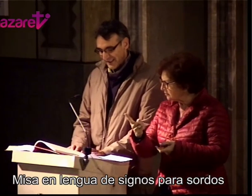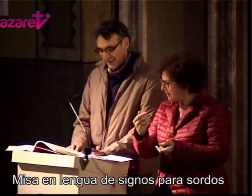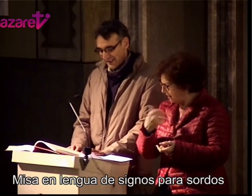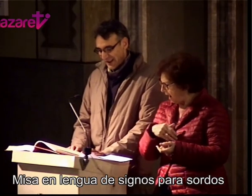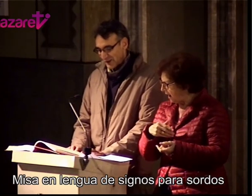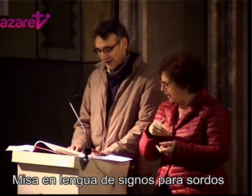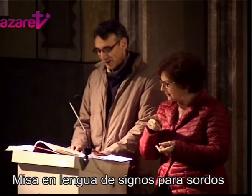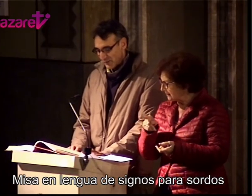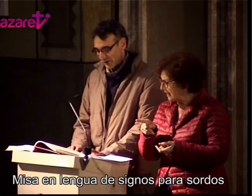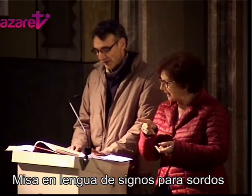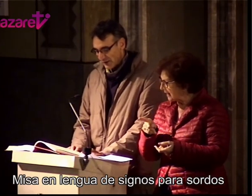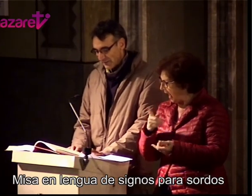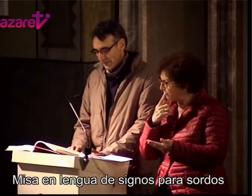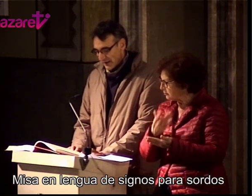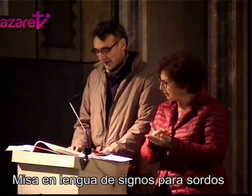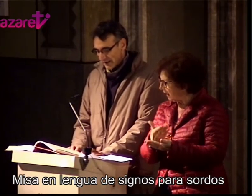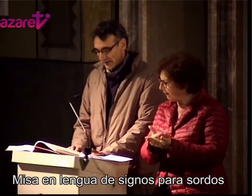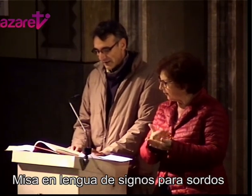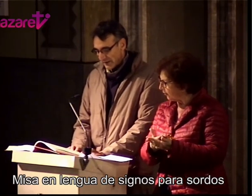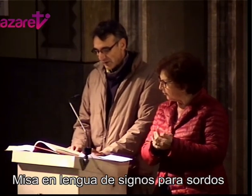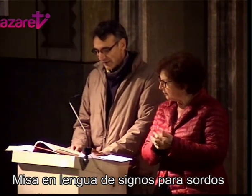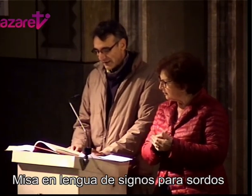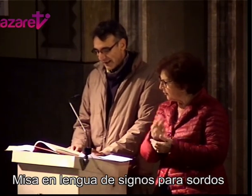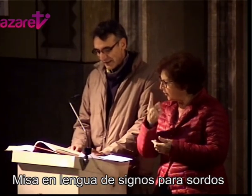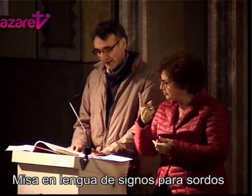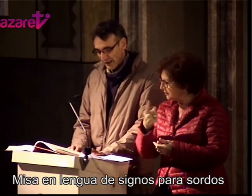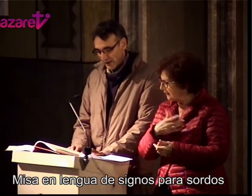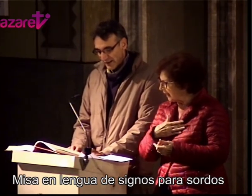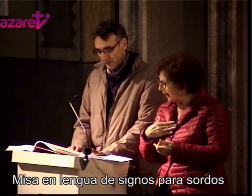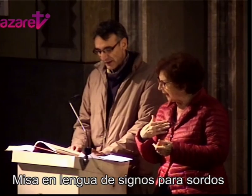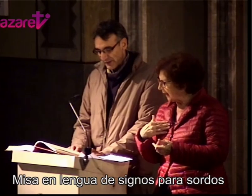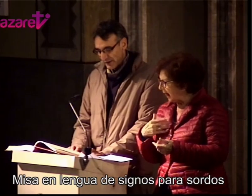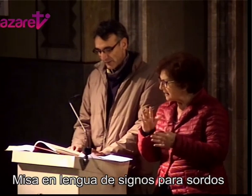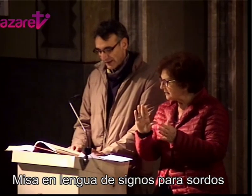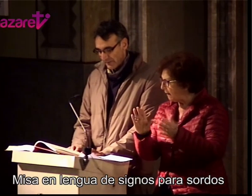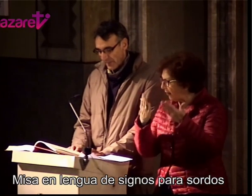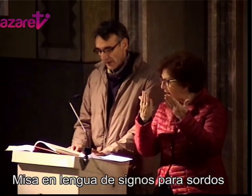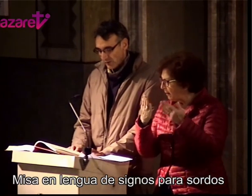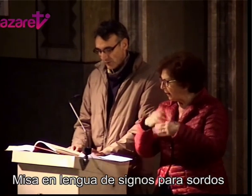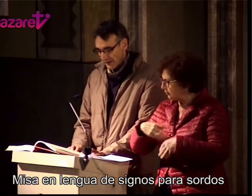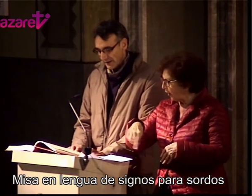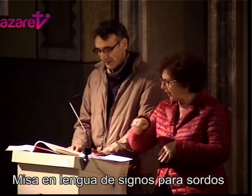y a los deseos mundanos, llevemos ya desde ahora una vida sobria, justa y